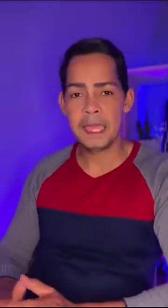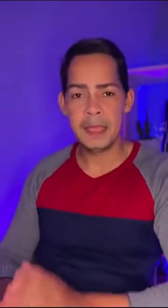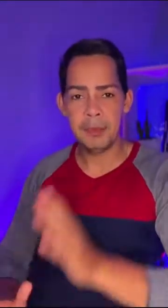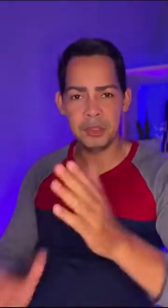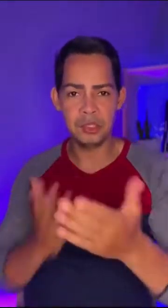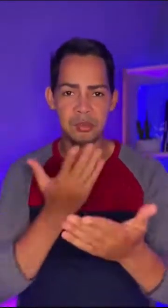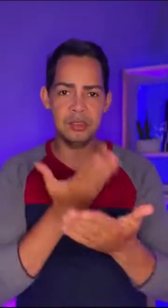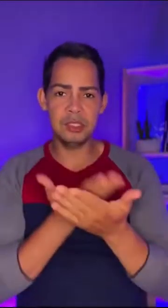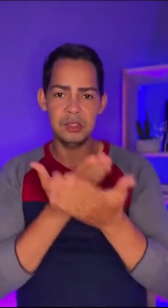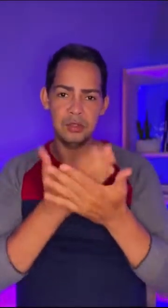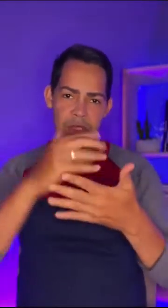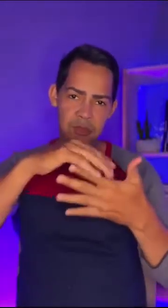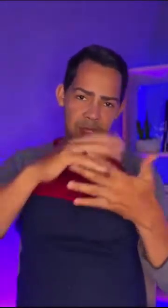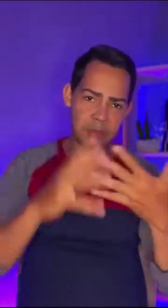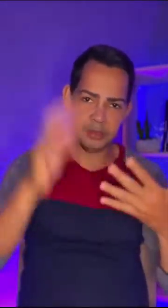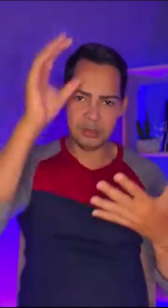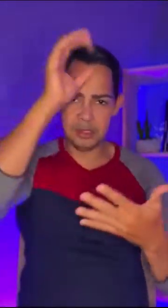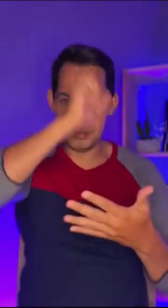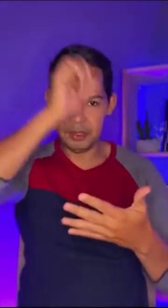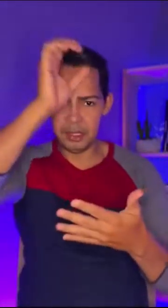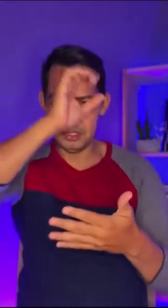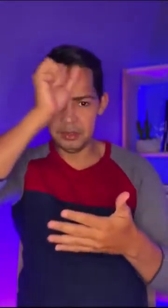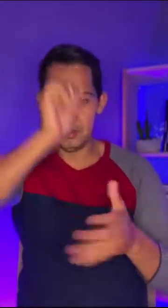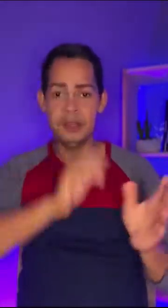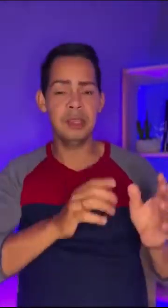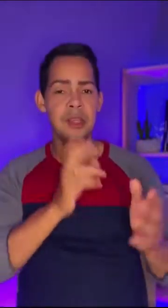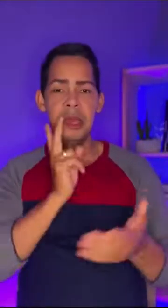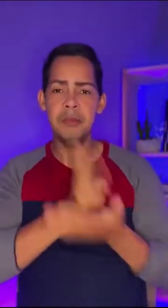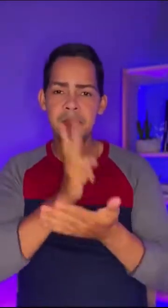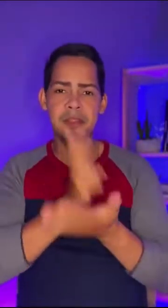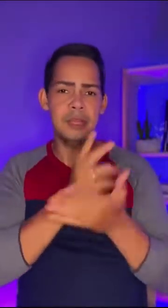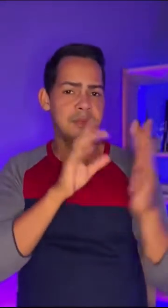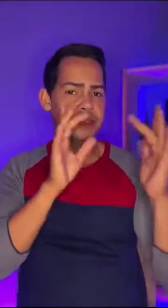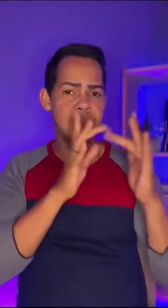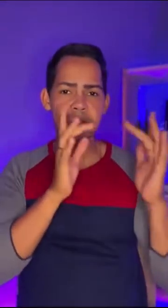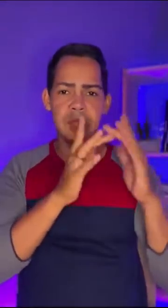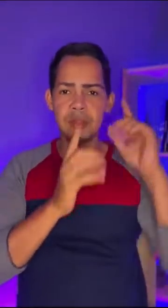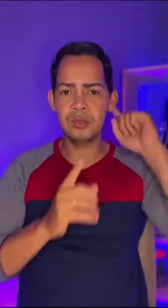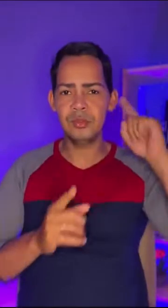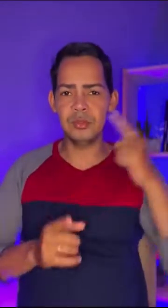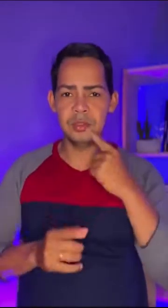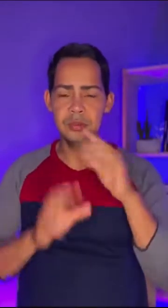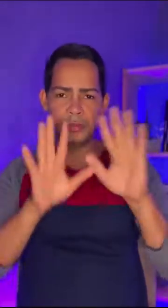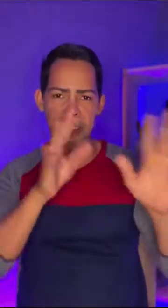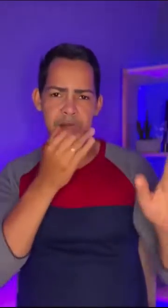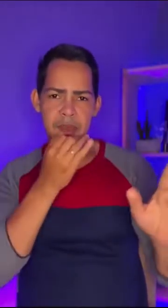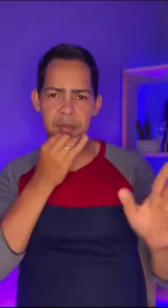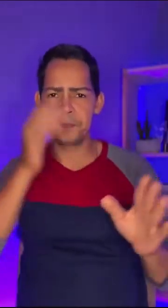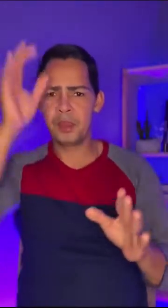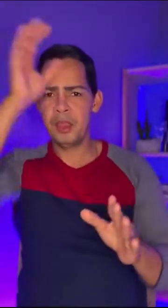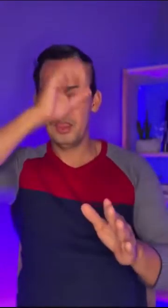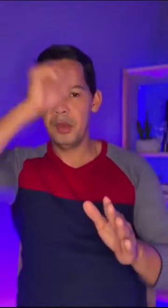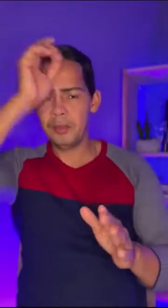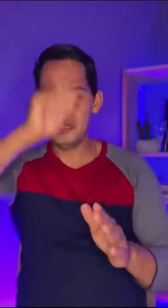que é importante. Você está estudando Libras, você está aprendendo, mas sempre você tem contato com o surdo. Por exemplo, eu